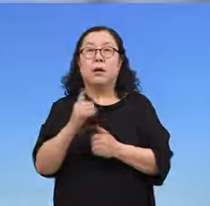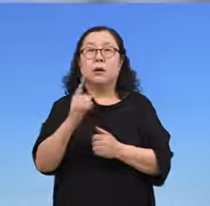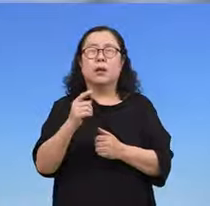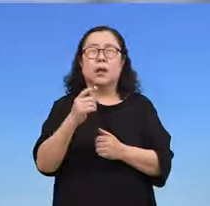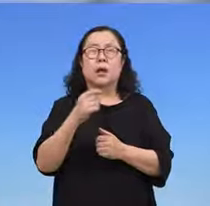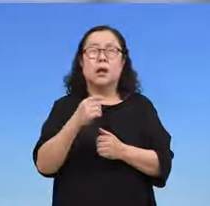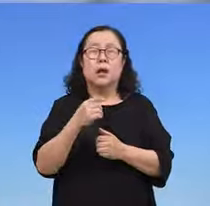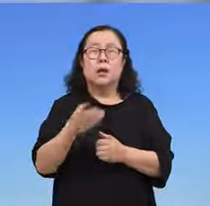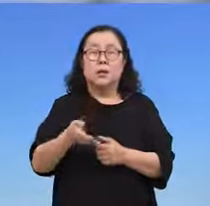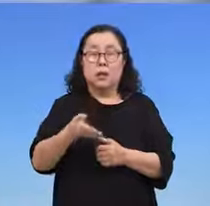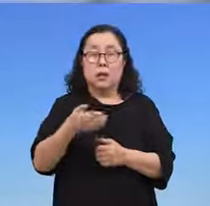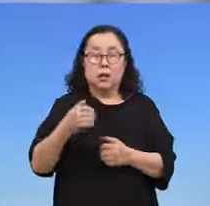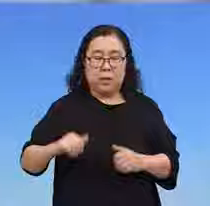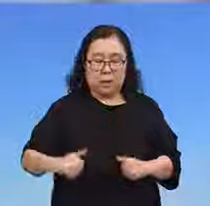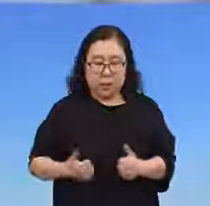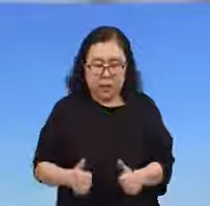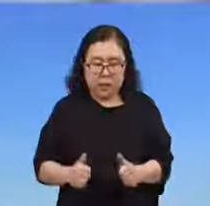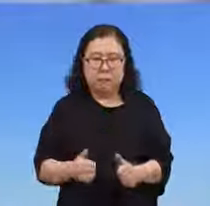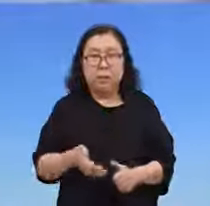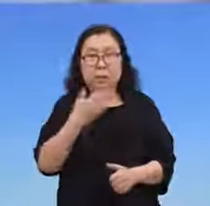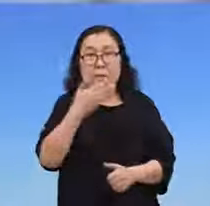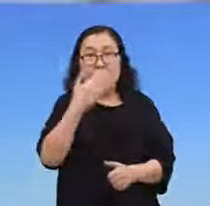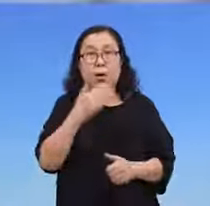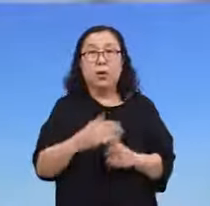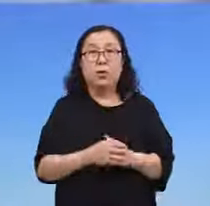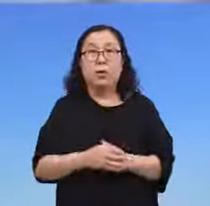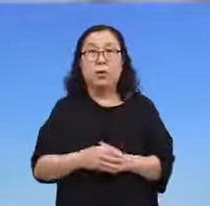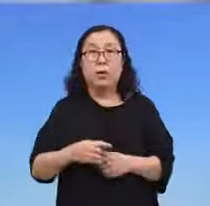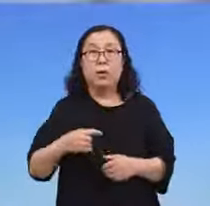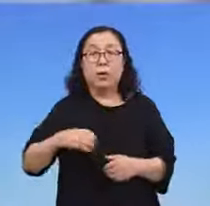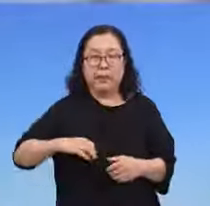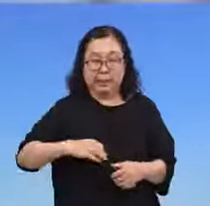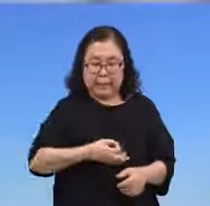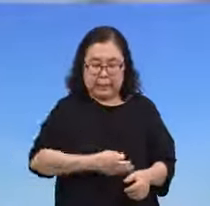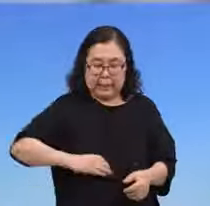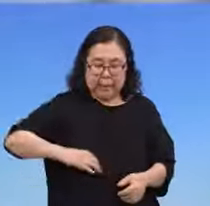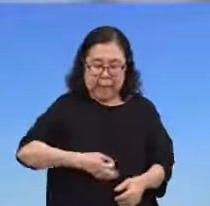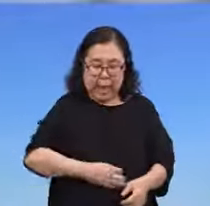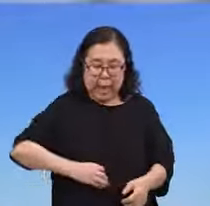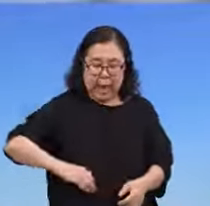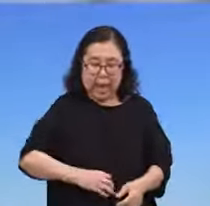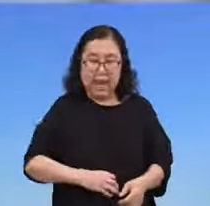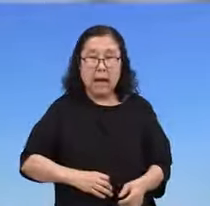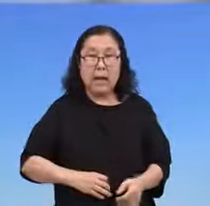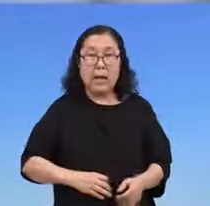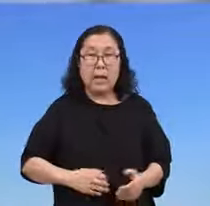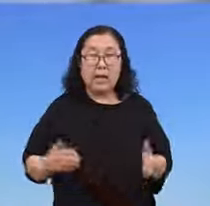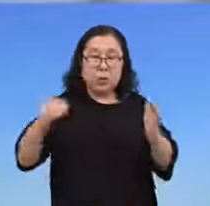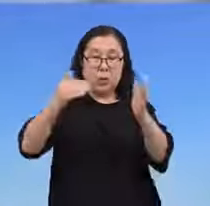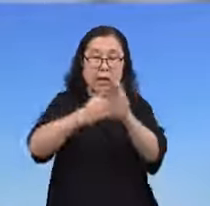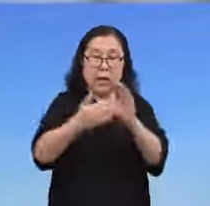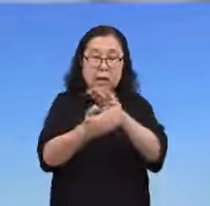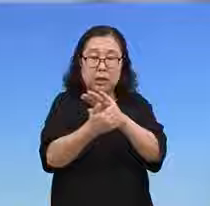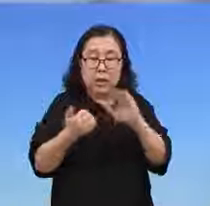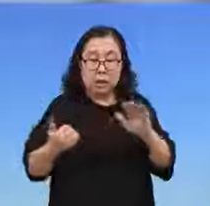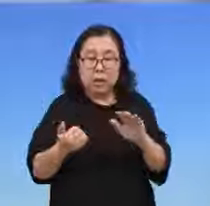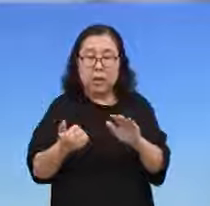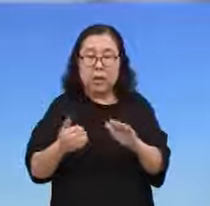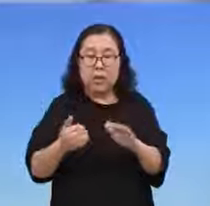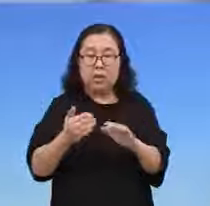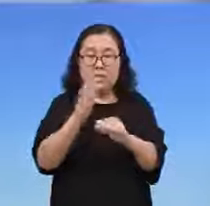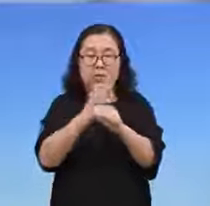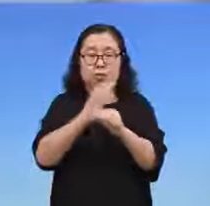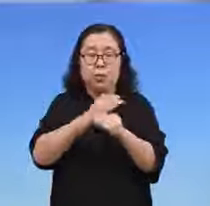문제가 그렇게 열심히 유산균을 먹여도 이 유산균 대부분이 장까지 가기 전에 중간에 죽어버린대요.